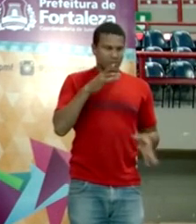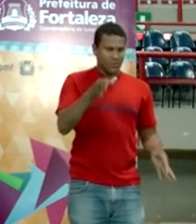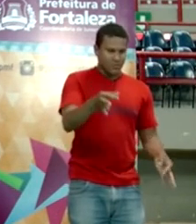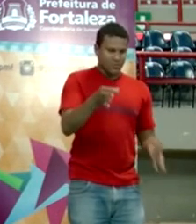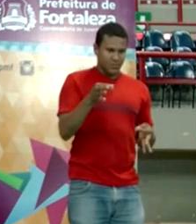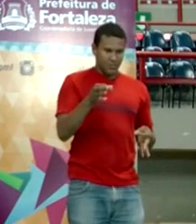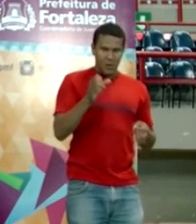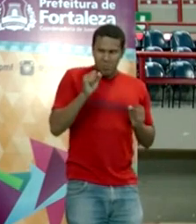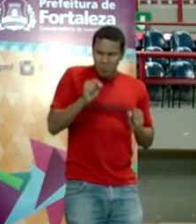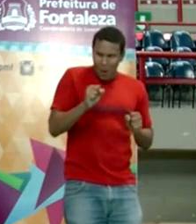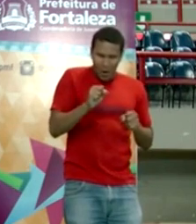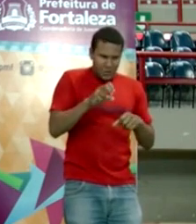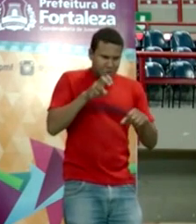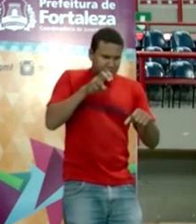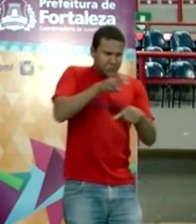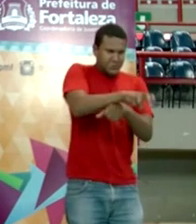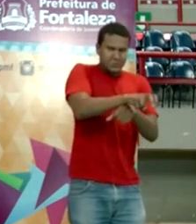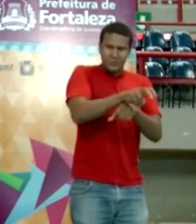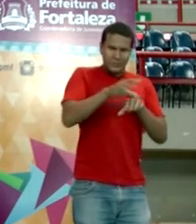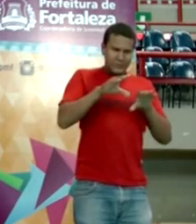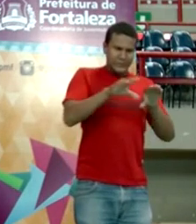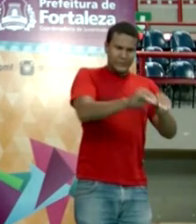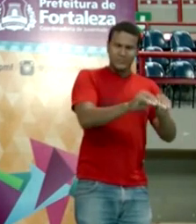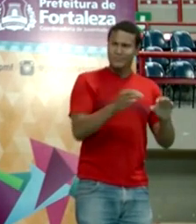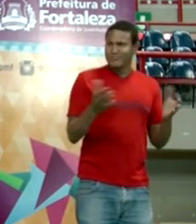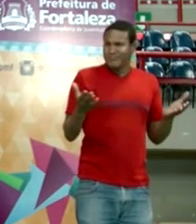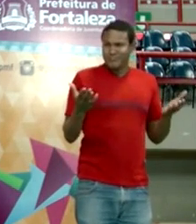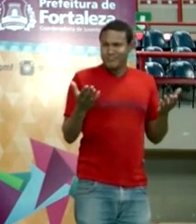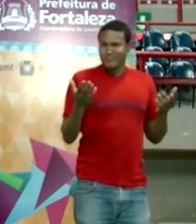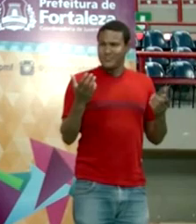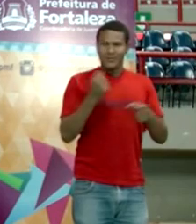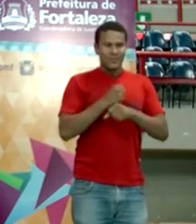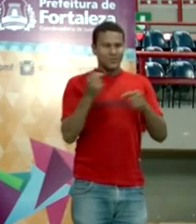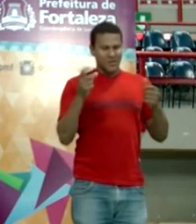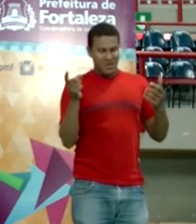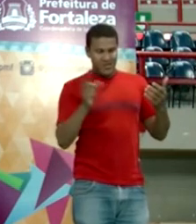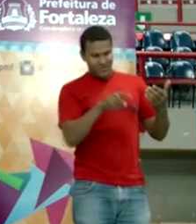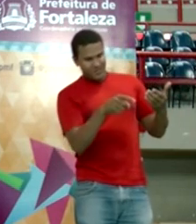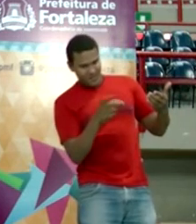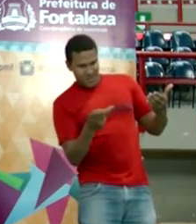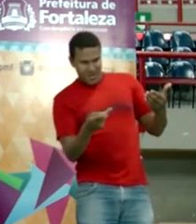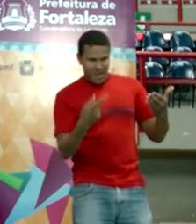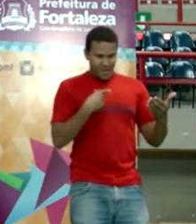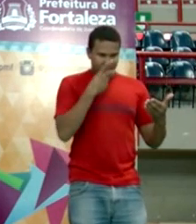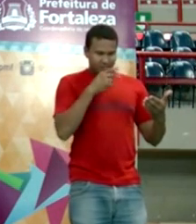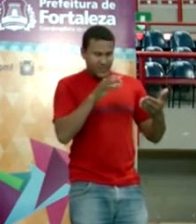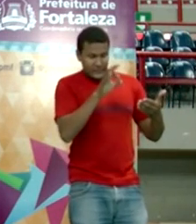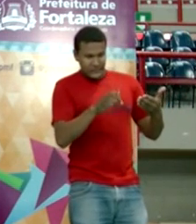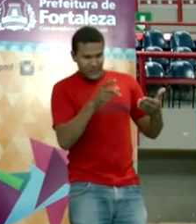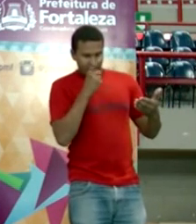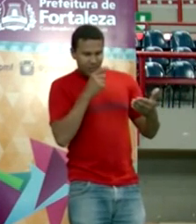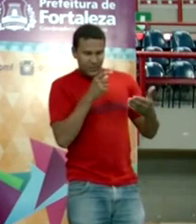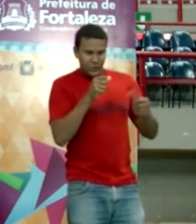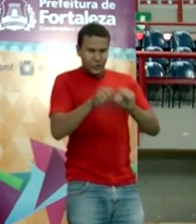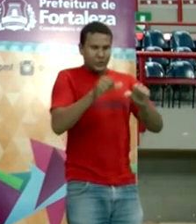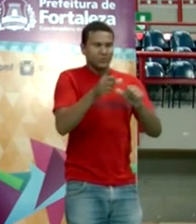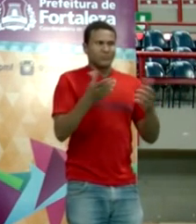posso interferir na sua redação, posso? Eu vou, olha, eu vou aqui a palavra, vou botar certo. Não